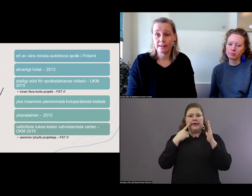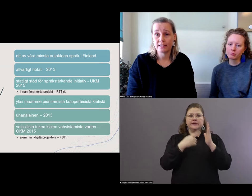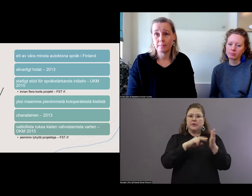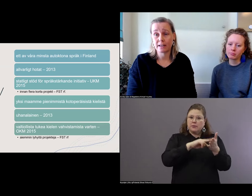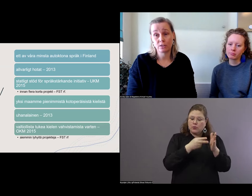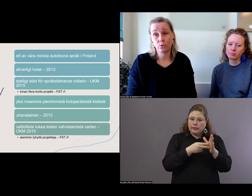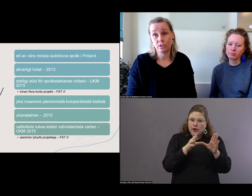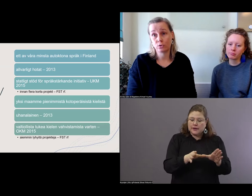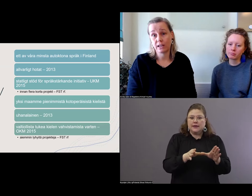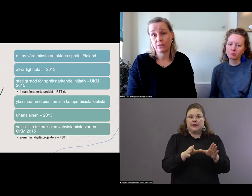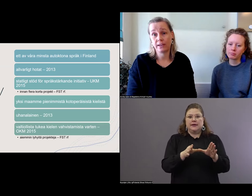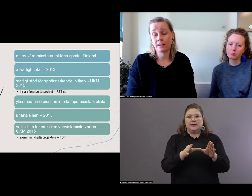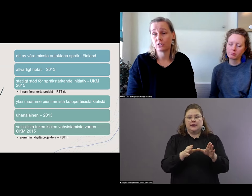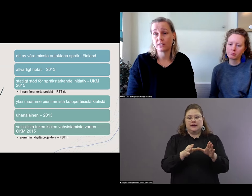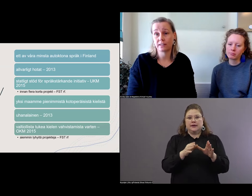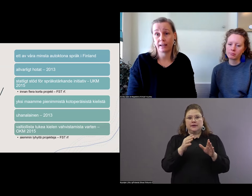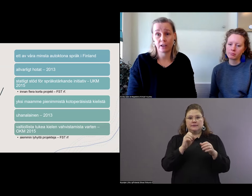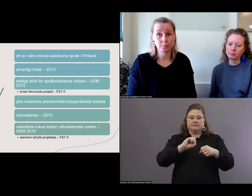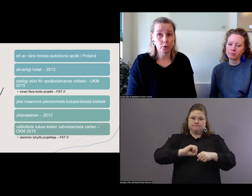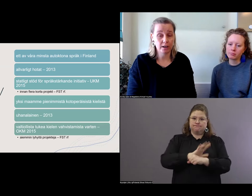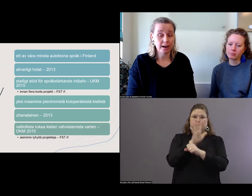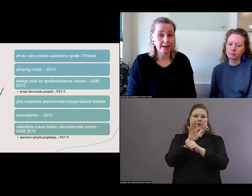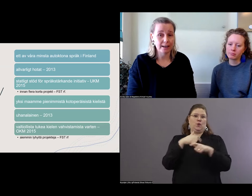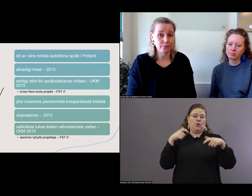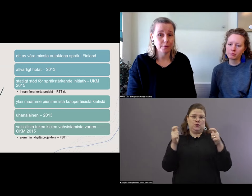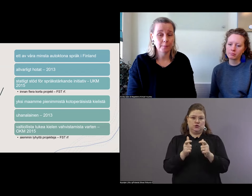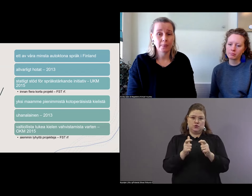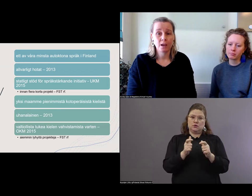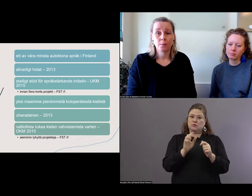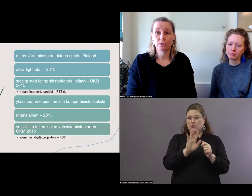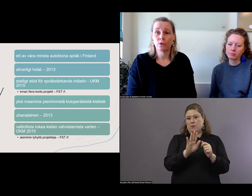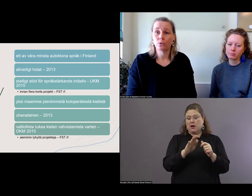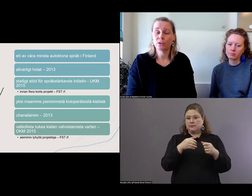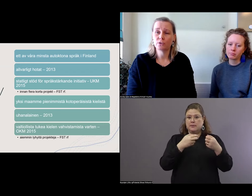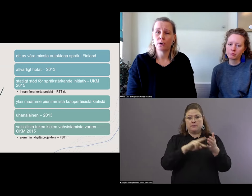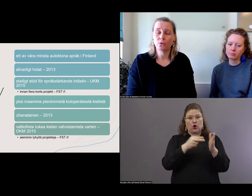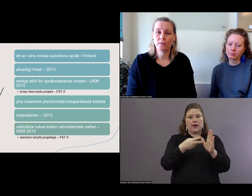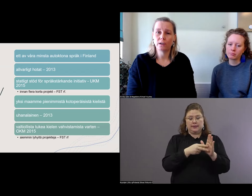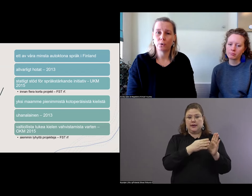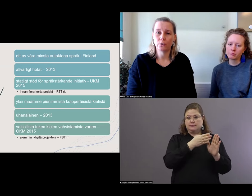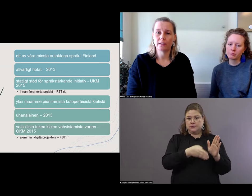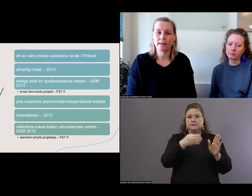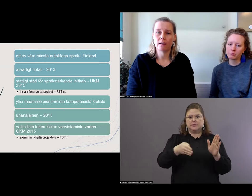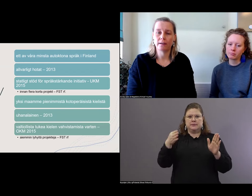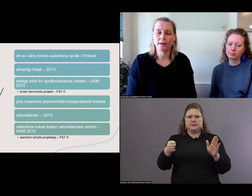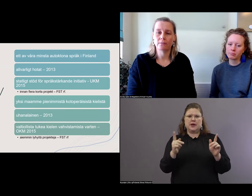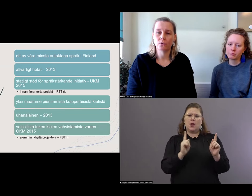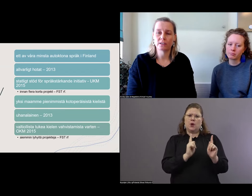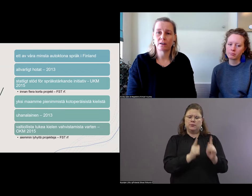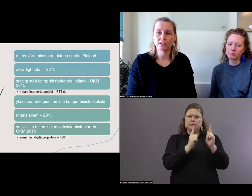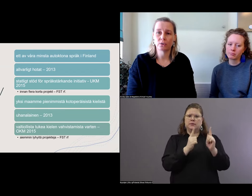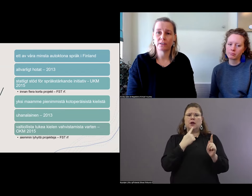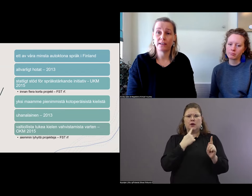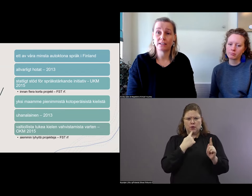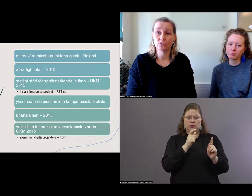projekteja esimerkiksi yhdistyksellä Finlandssvenska teckenspråkiga RF. Mutta ne on ollut tämmöisiä hyvin lyhyitä ja